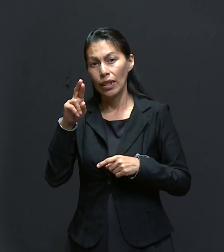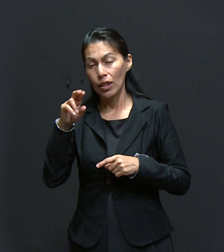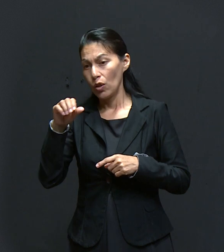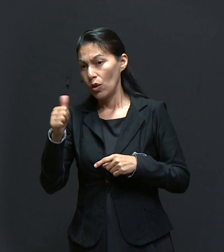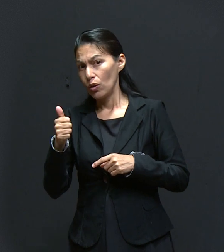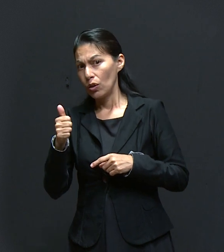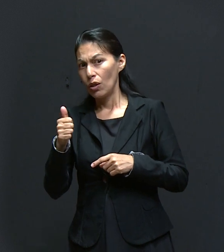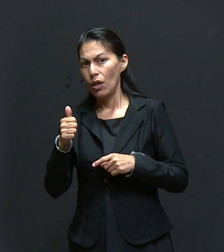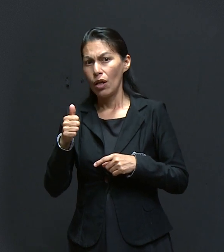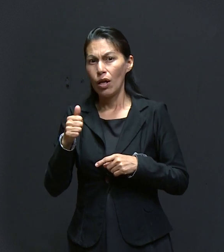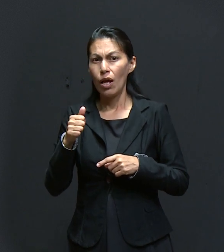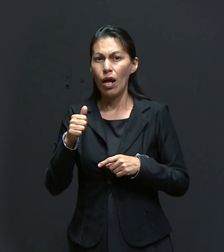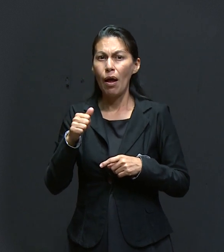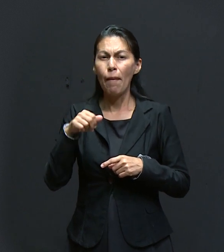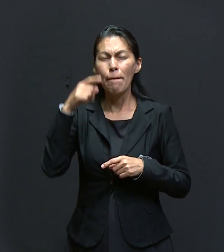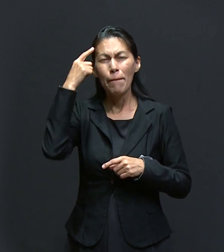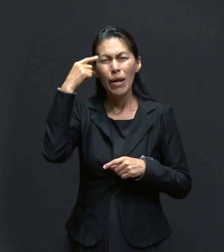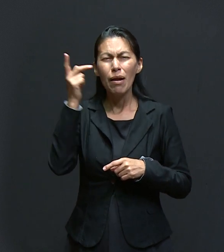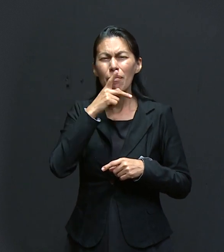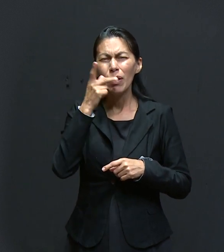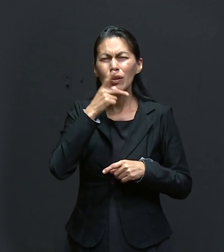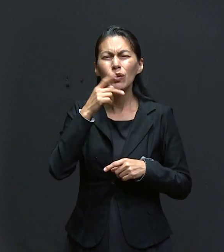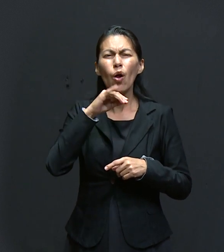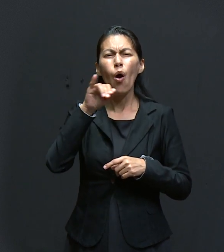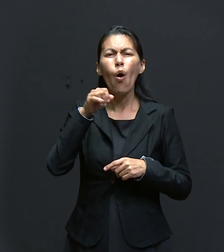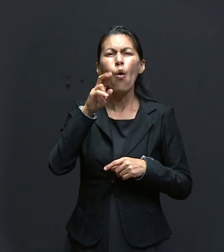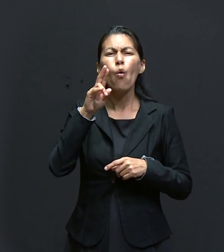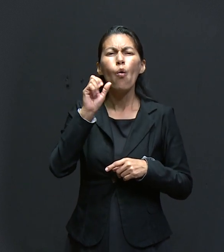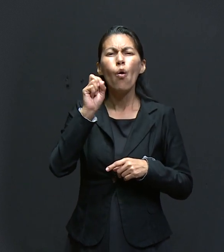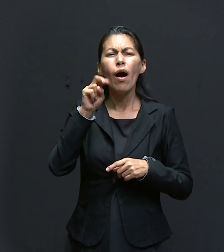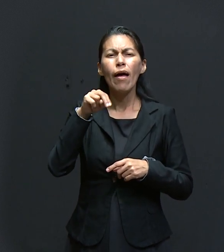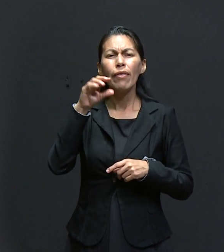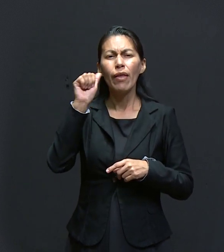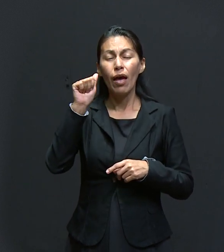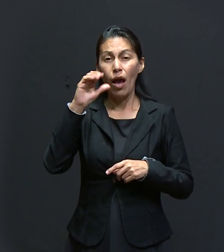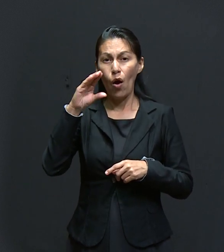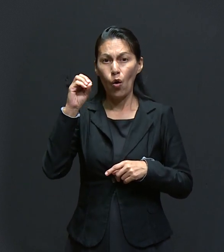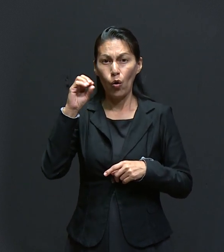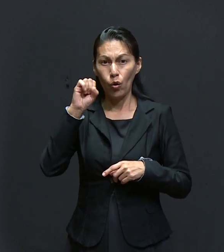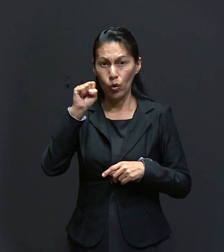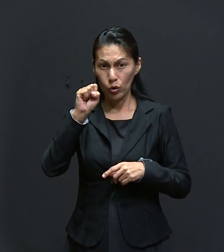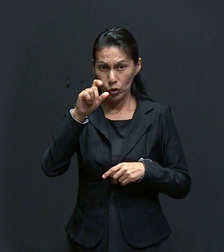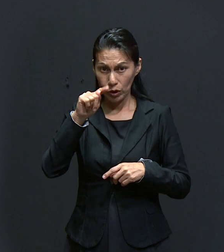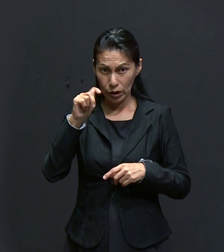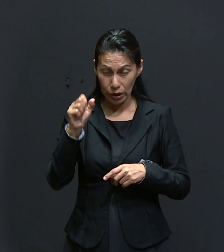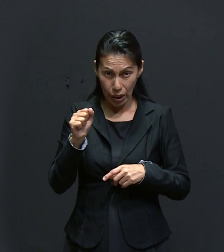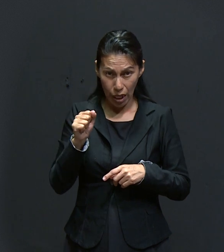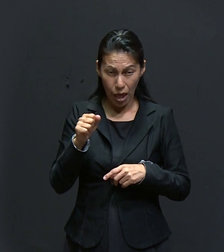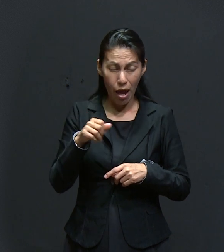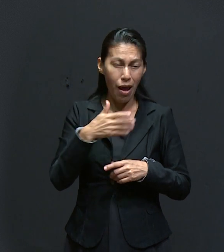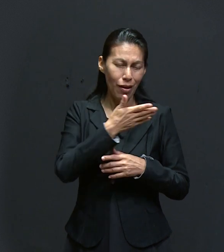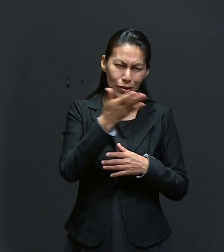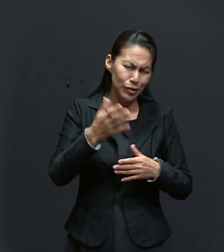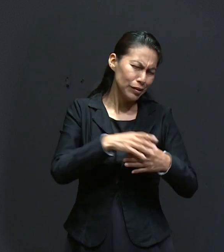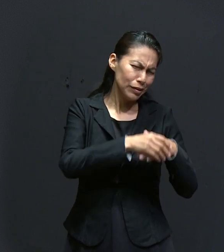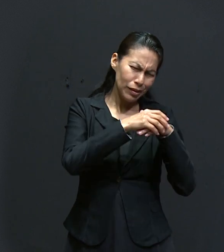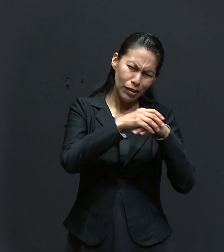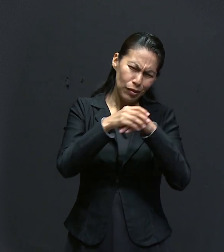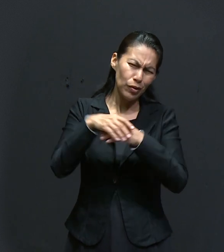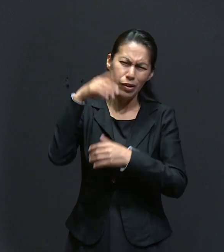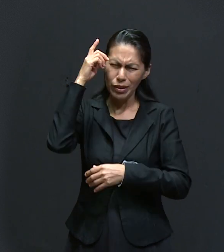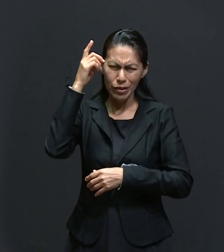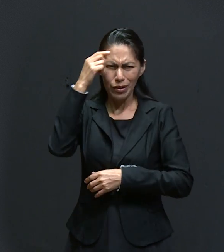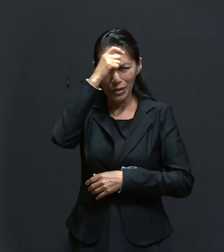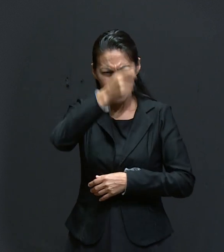un saludo para ustedes pastore a toda la hermandad de estas hermosas iglesias eben ezer y